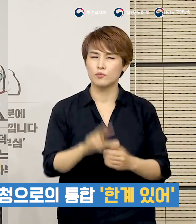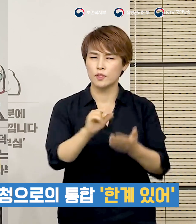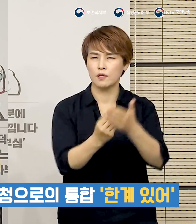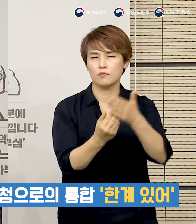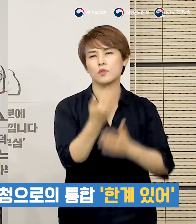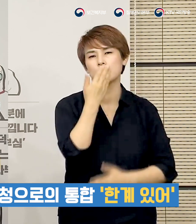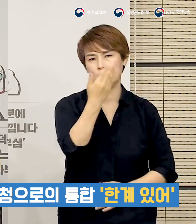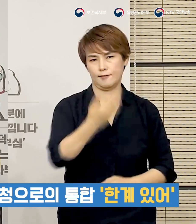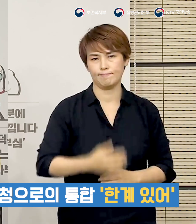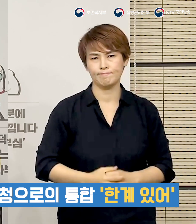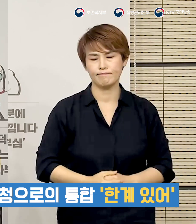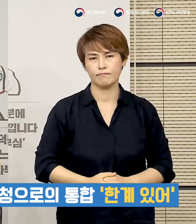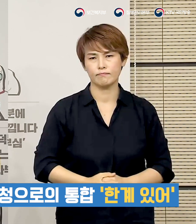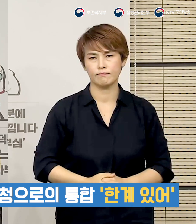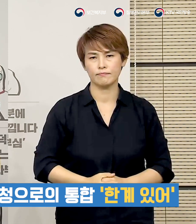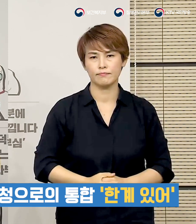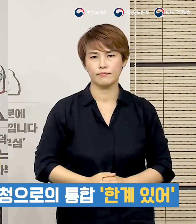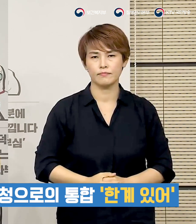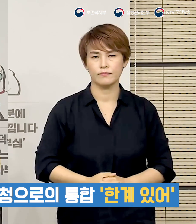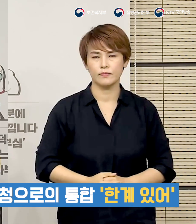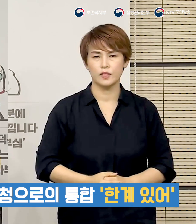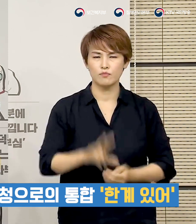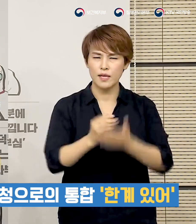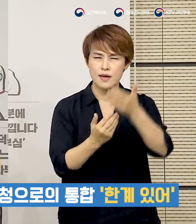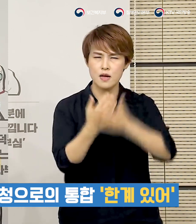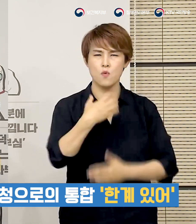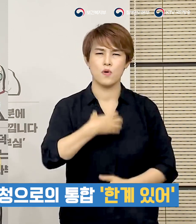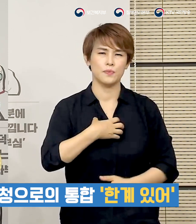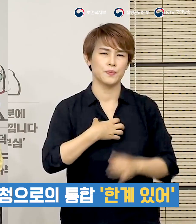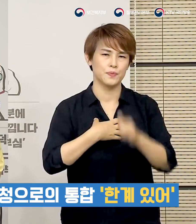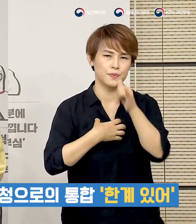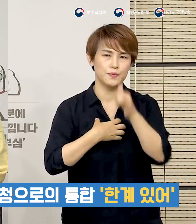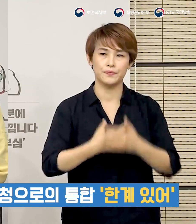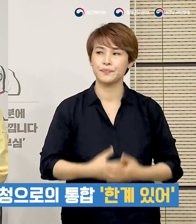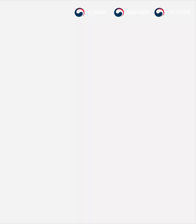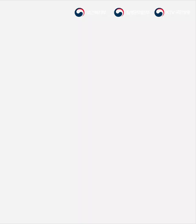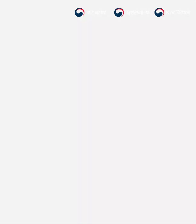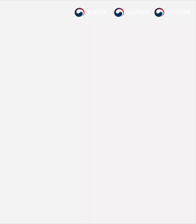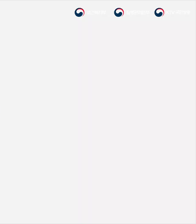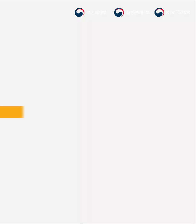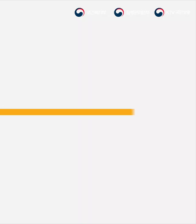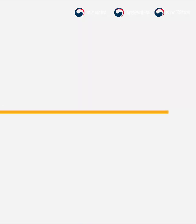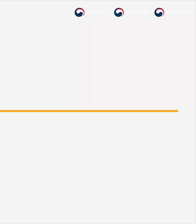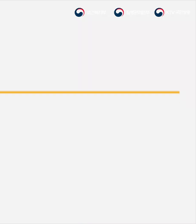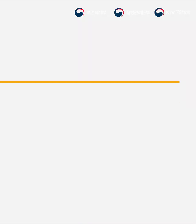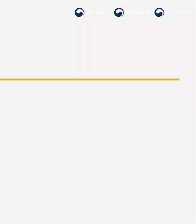야기하는 그런 대안들이 됩니다. 그 부분들을 좀 더 부연 설명드리겠습니다.